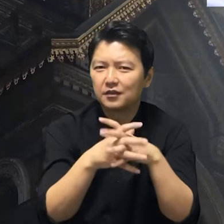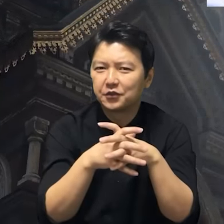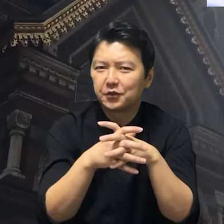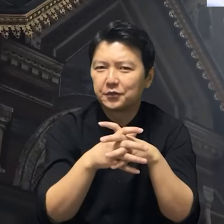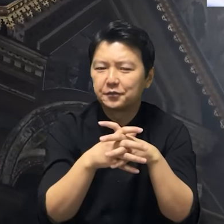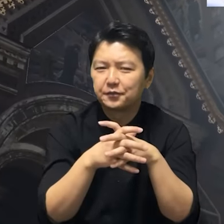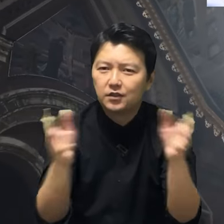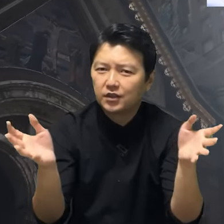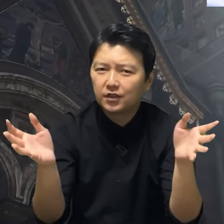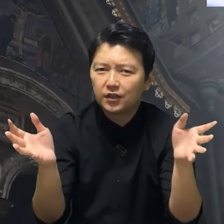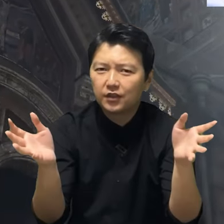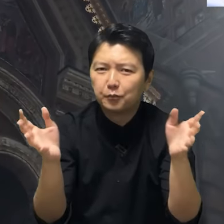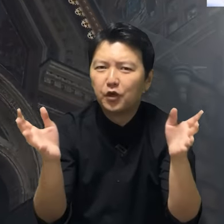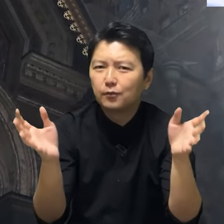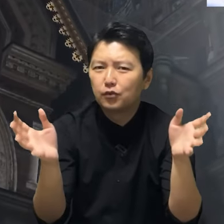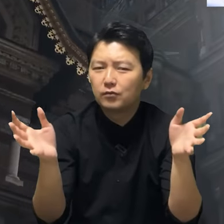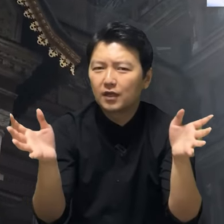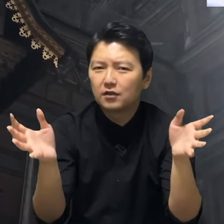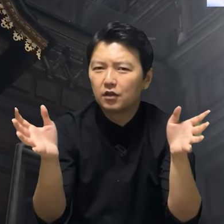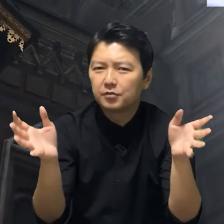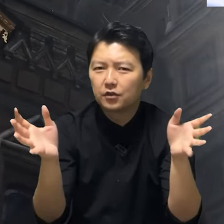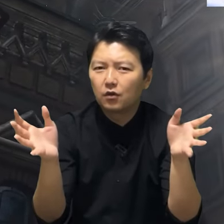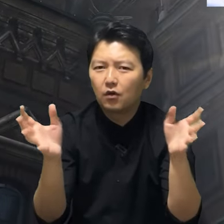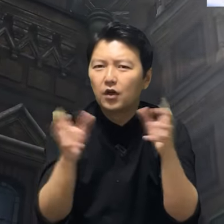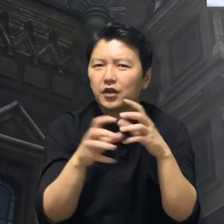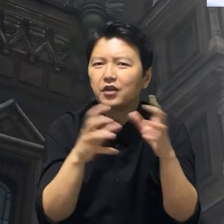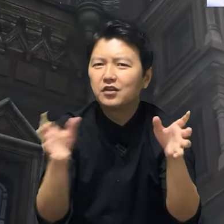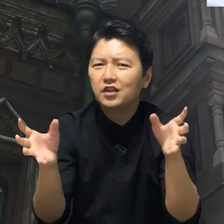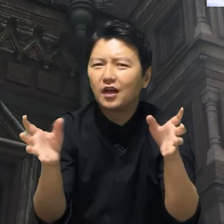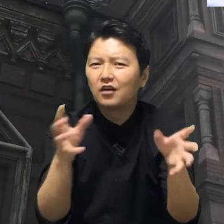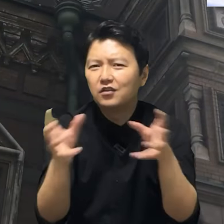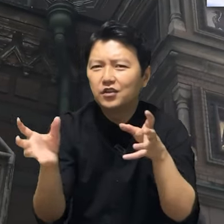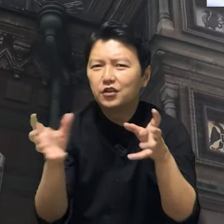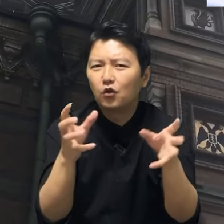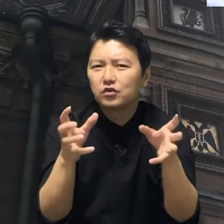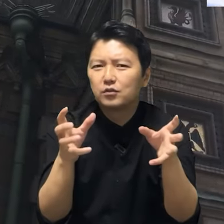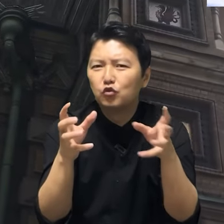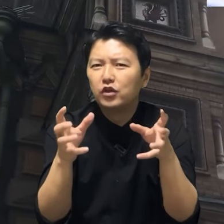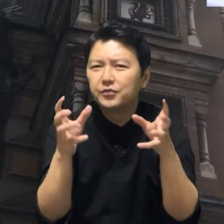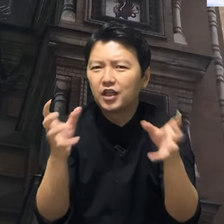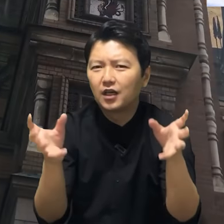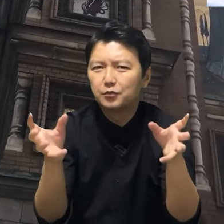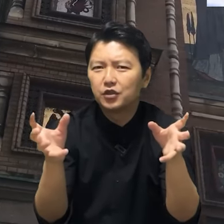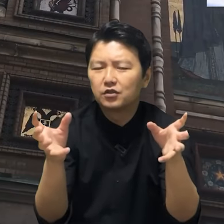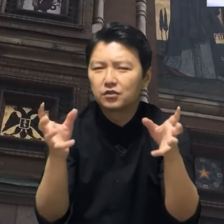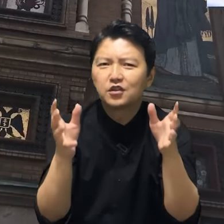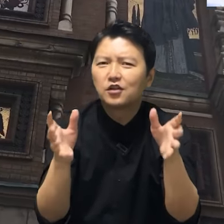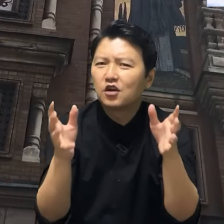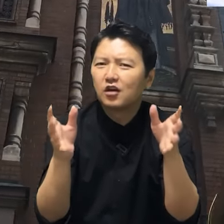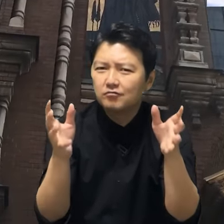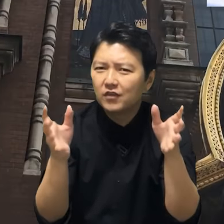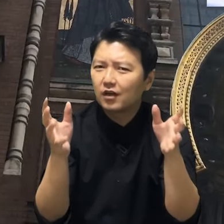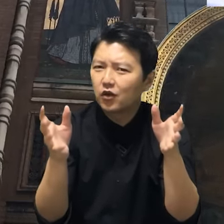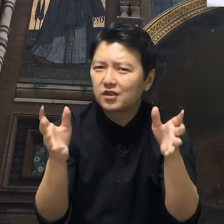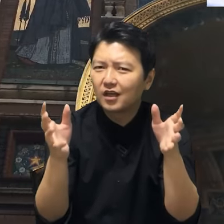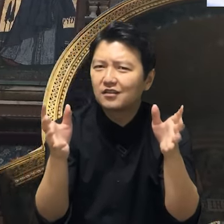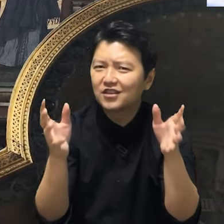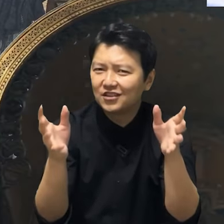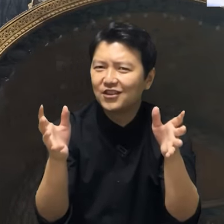거죠. 그 시절엔 명품 같은 거 없었고 형이나 언니 옷을 물려 입지 않으면 그건 겁나 괜찮을